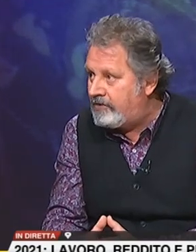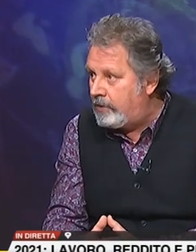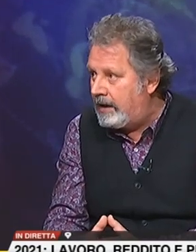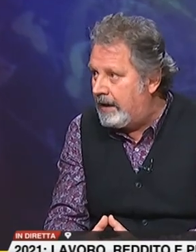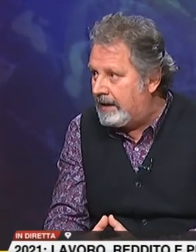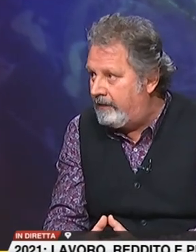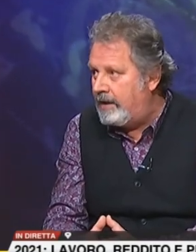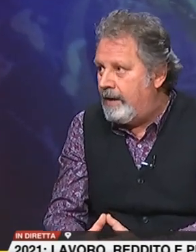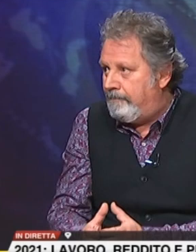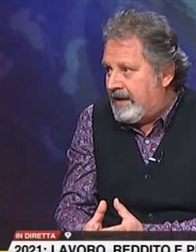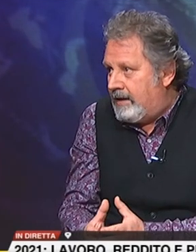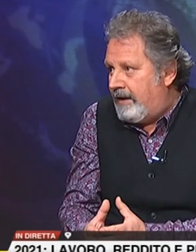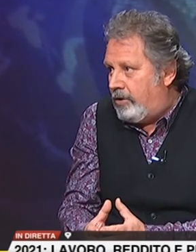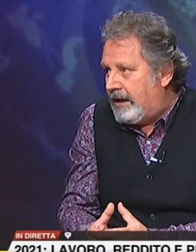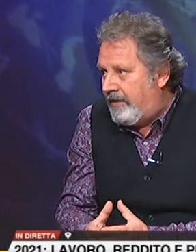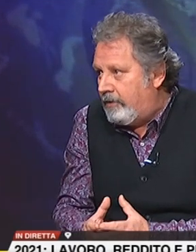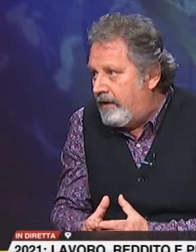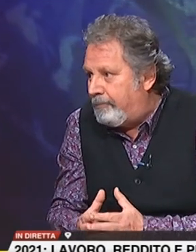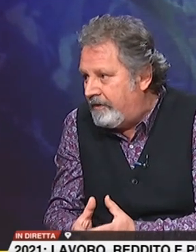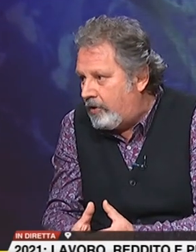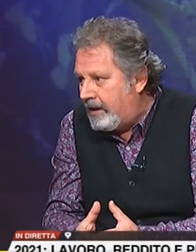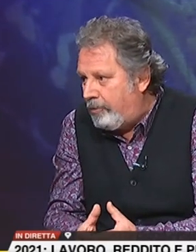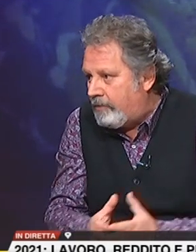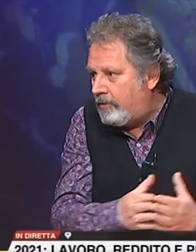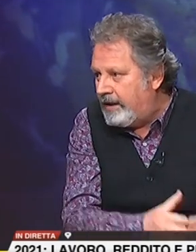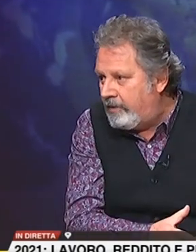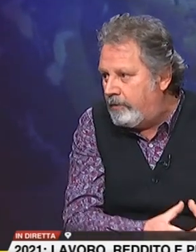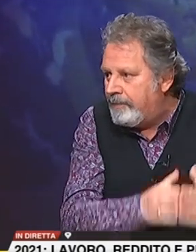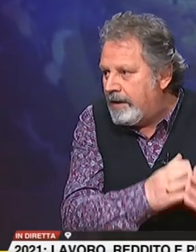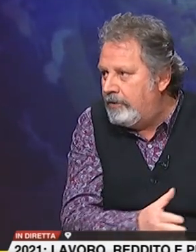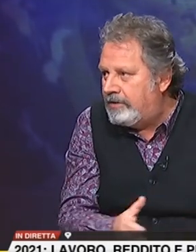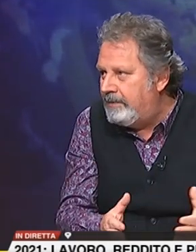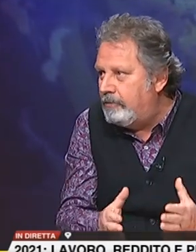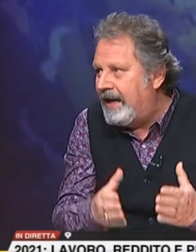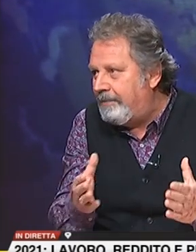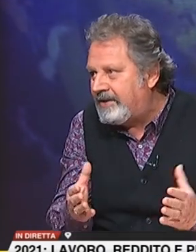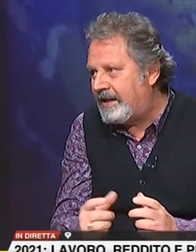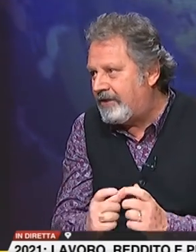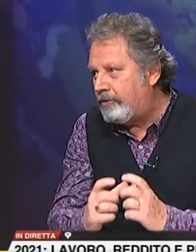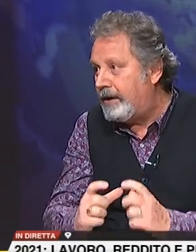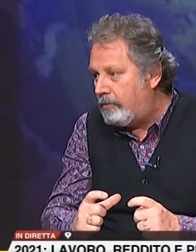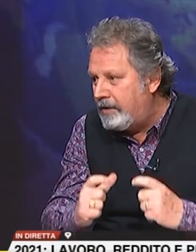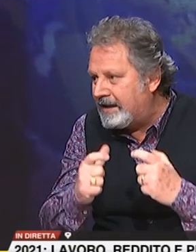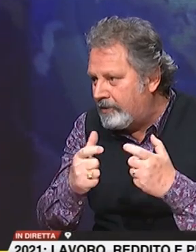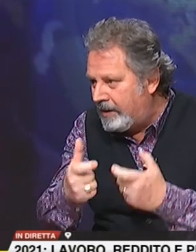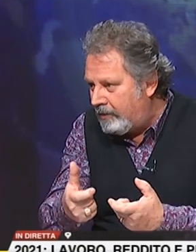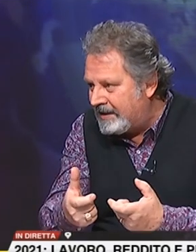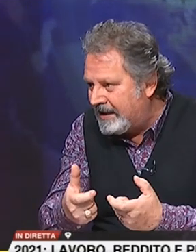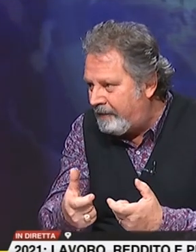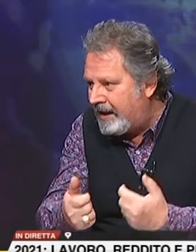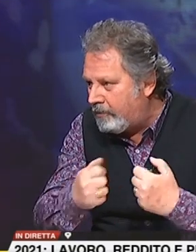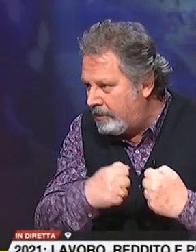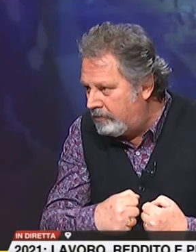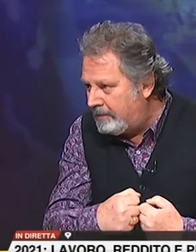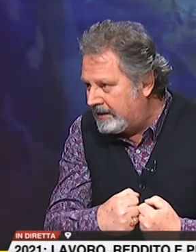la pensione arriva, perché delle volte la fanno in via provvisoria, poi quando arrivano gli ultimi uniemens, che sono le comunicazioni che le